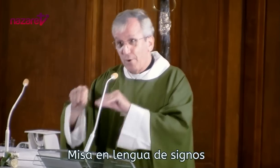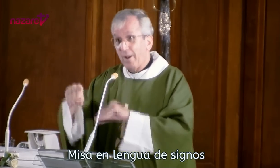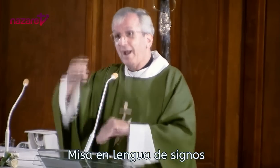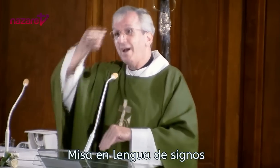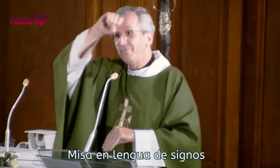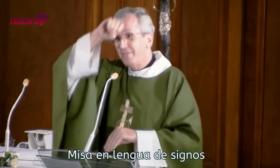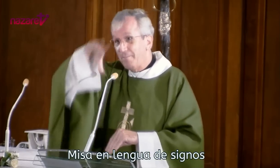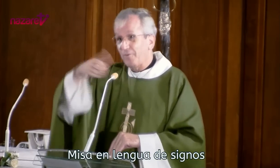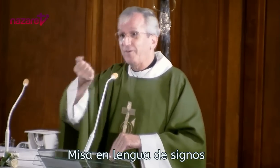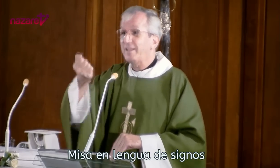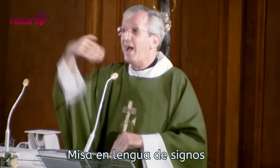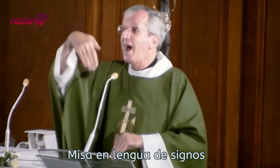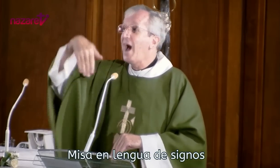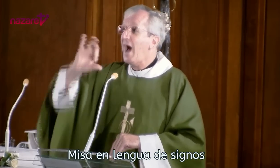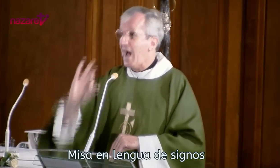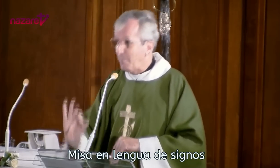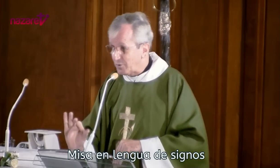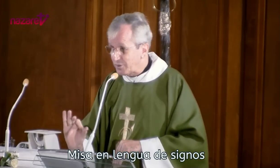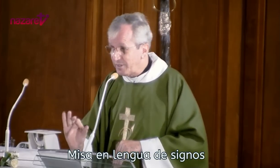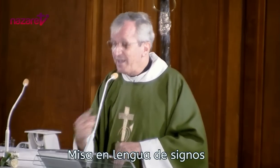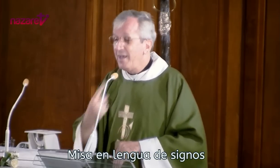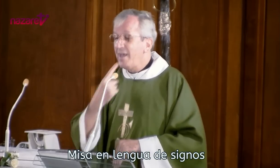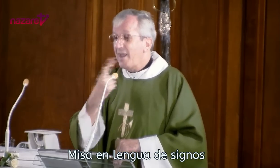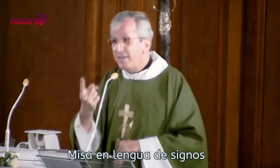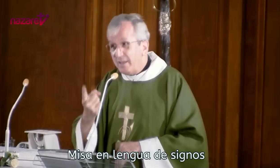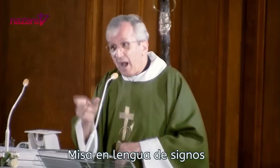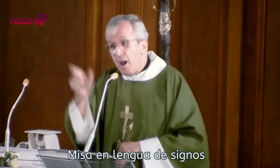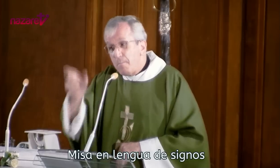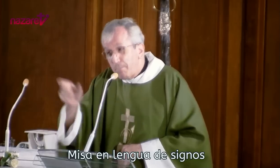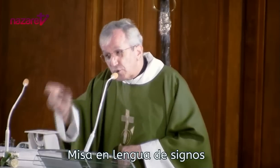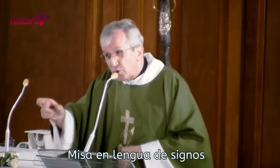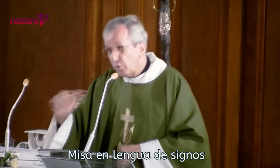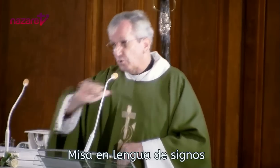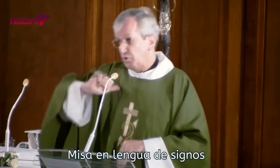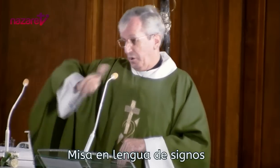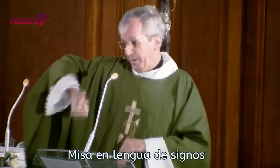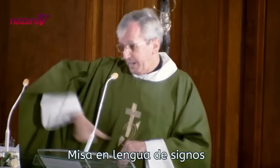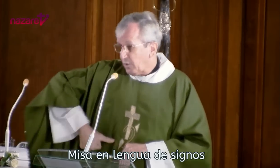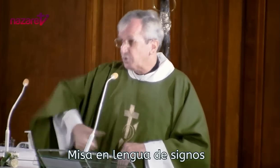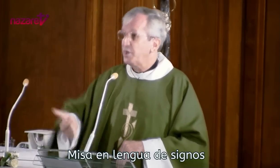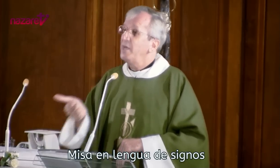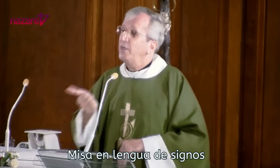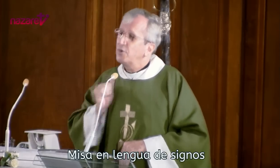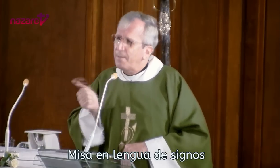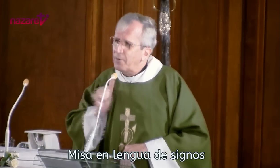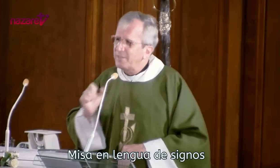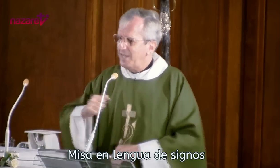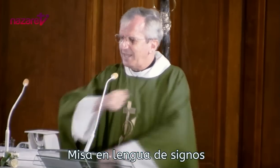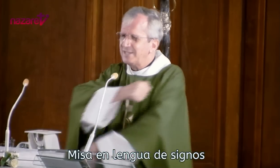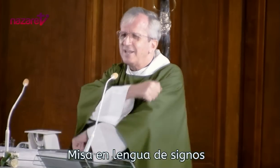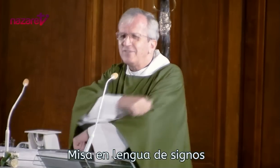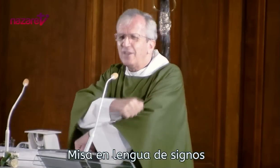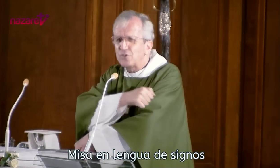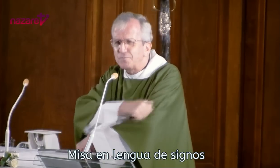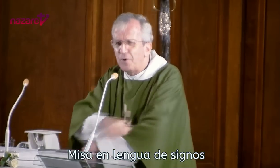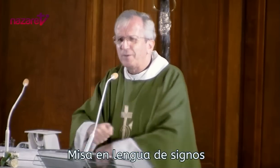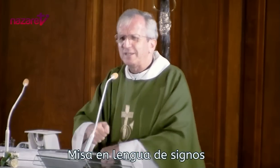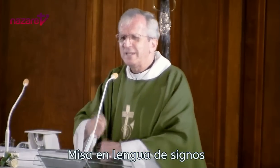bronca del profeta Amós, y dirá: vosotros ricos, que os aprovecháis de los pobres,